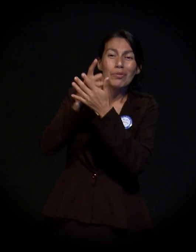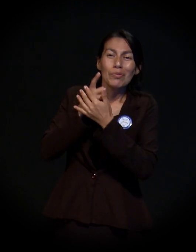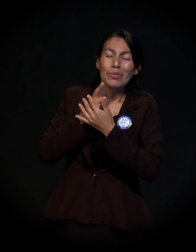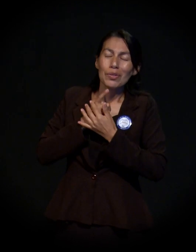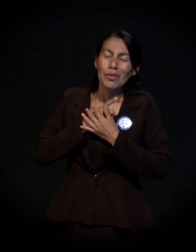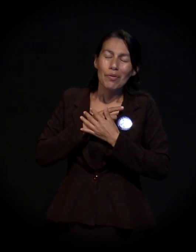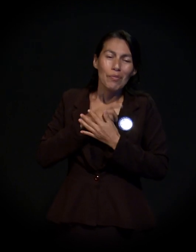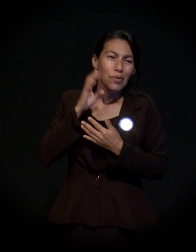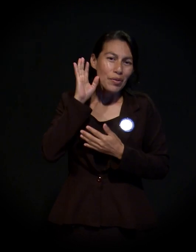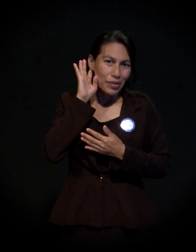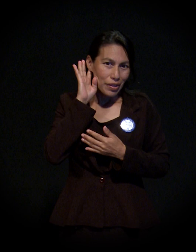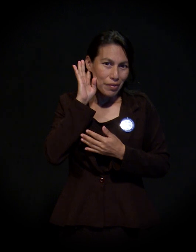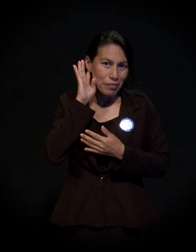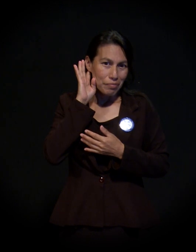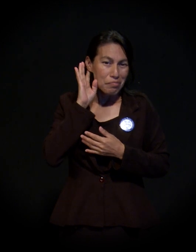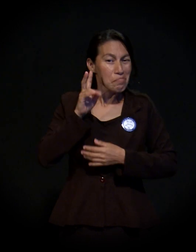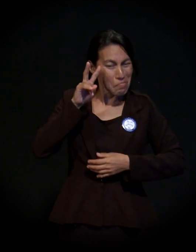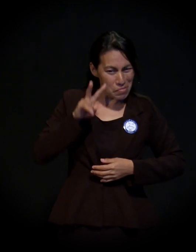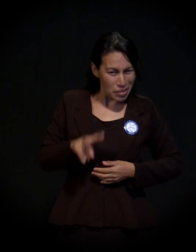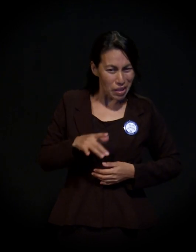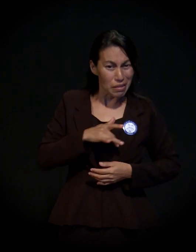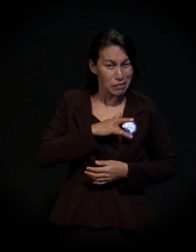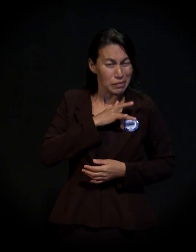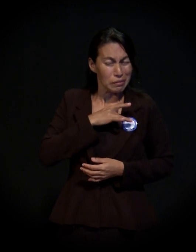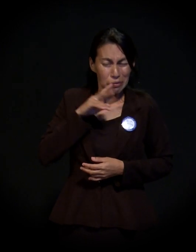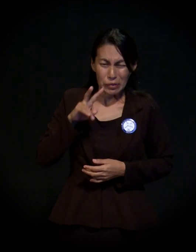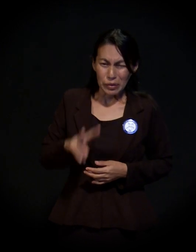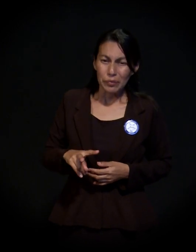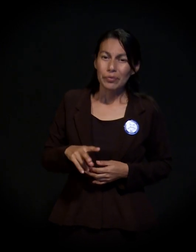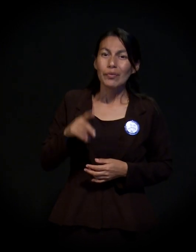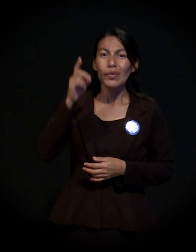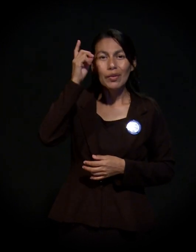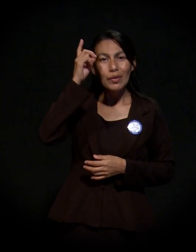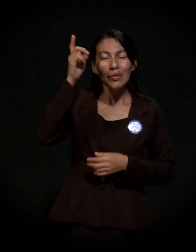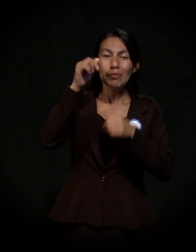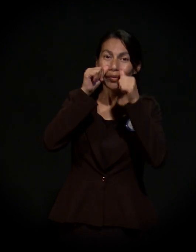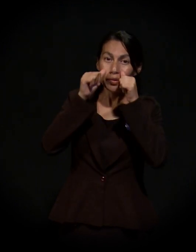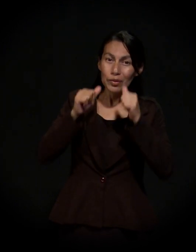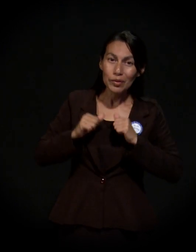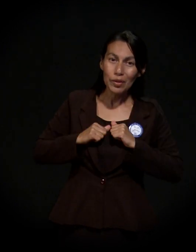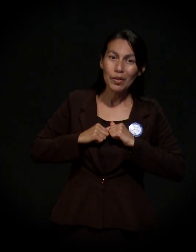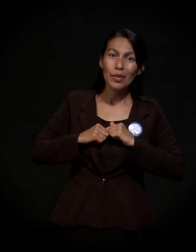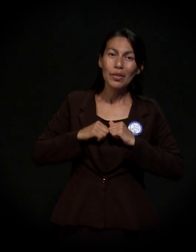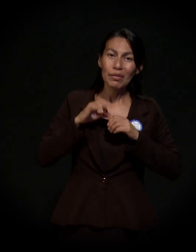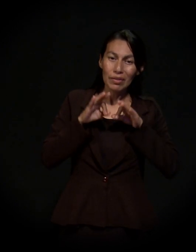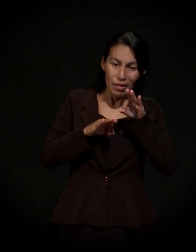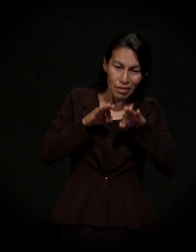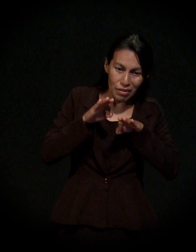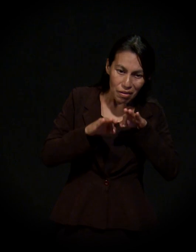Realmente Dios me escuchó, me permitió pasar por el tratamiento,